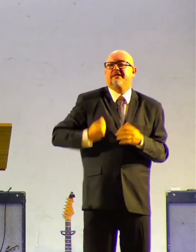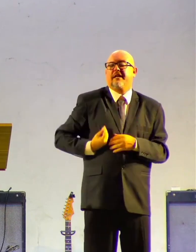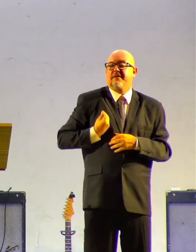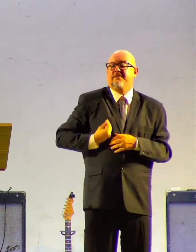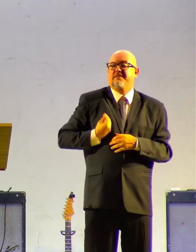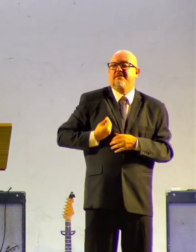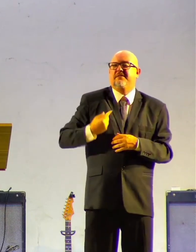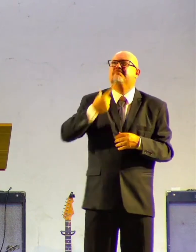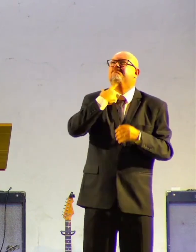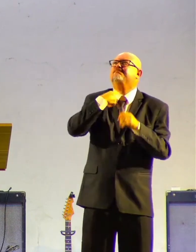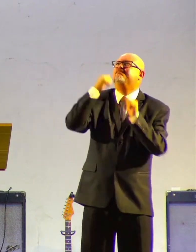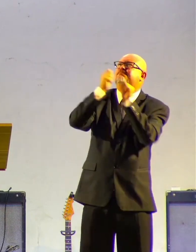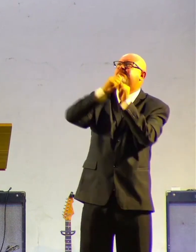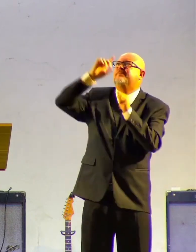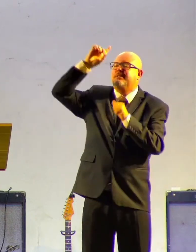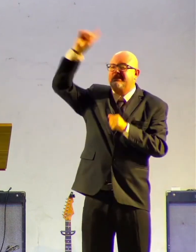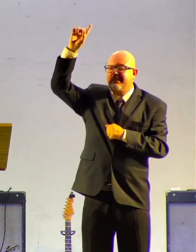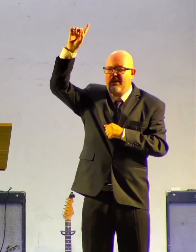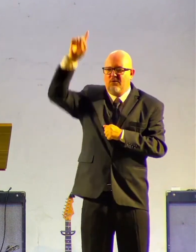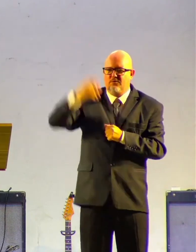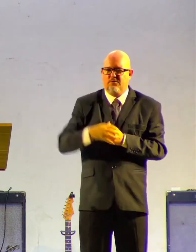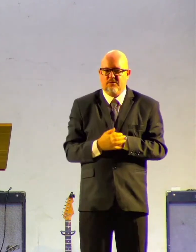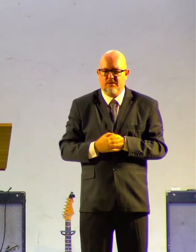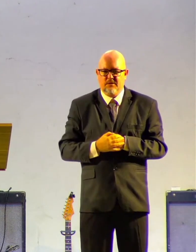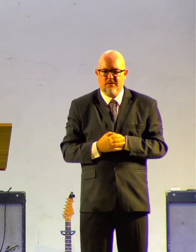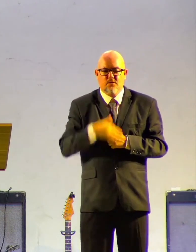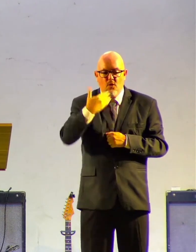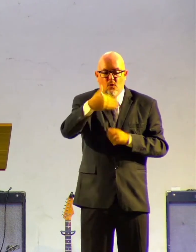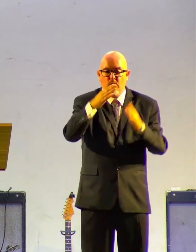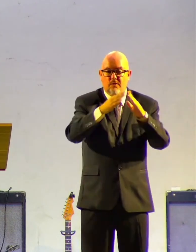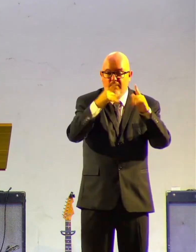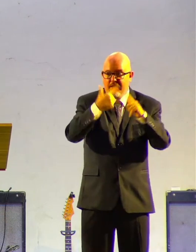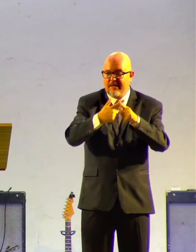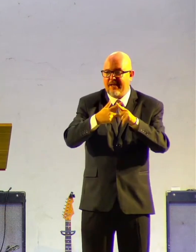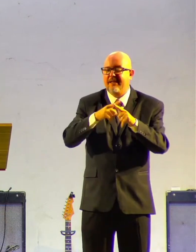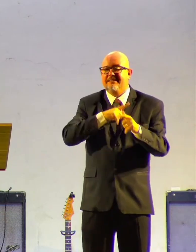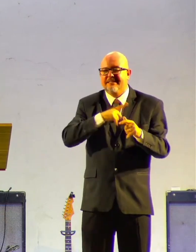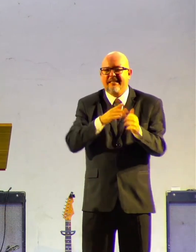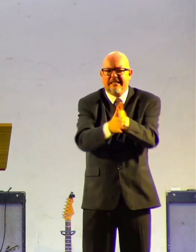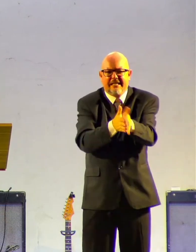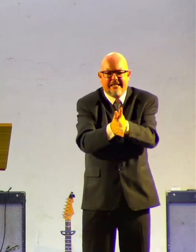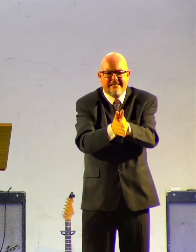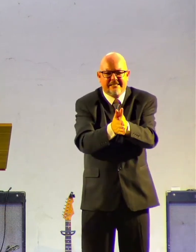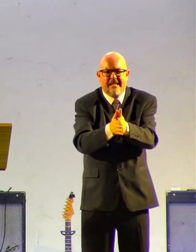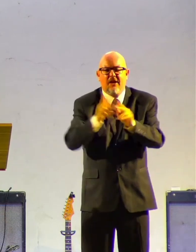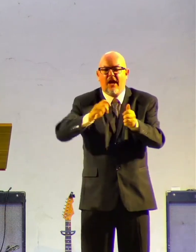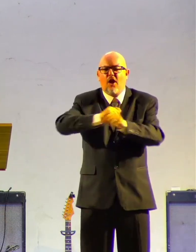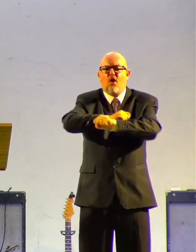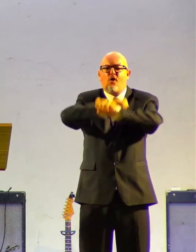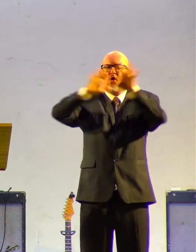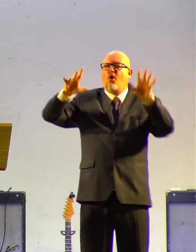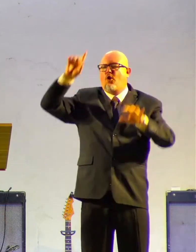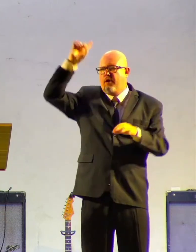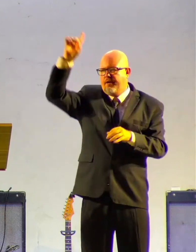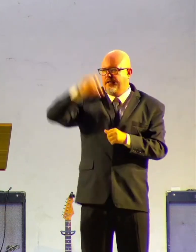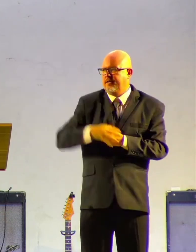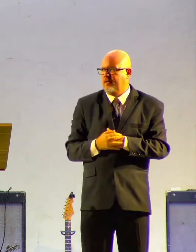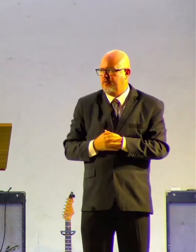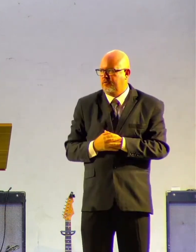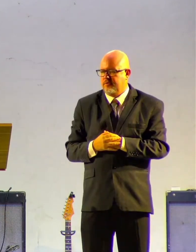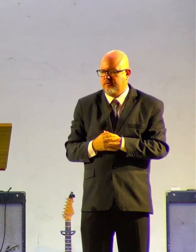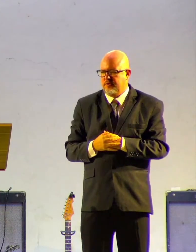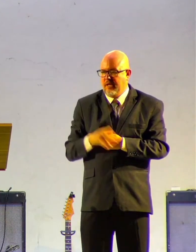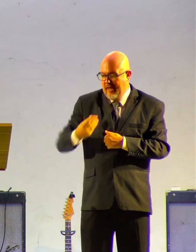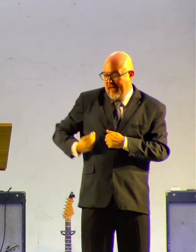Deus. Avivamento vem, meus irmãos, quando a igreja anseia pela glória de Deus, mais do que